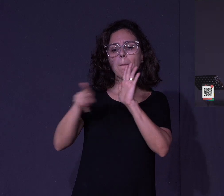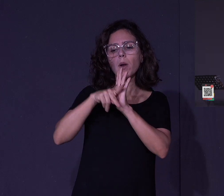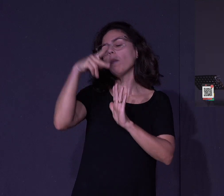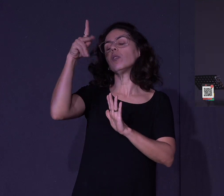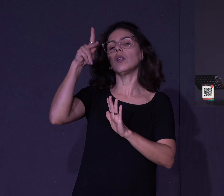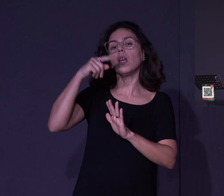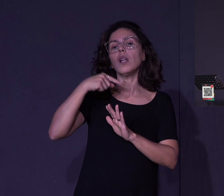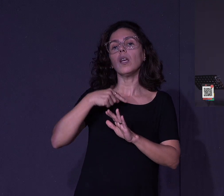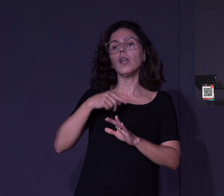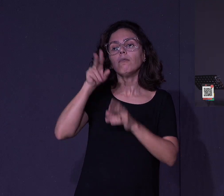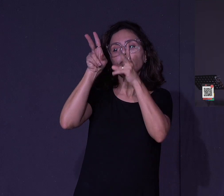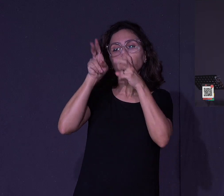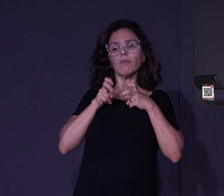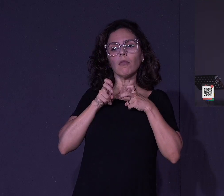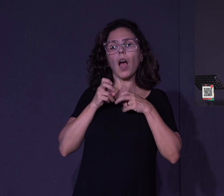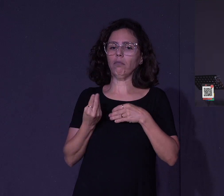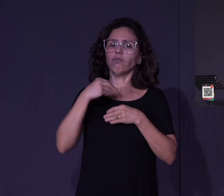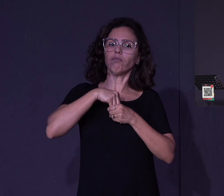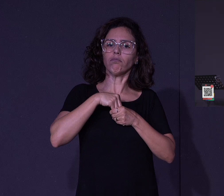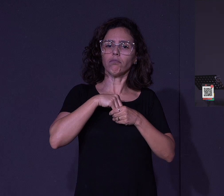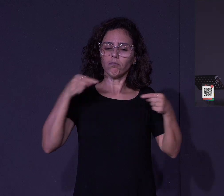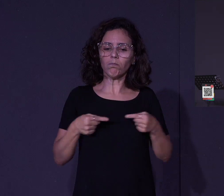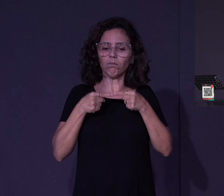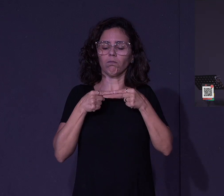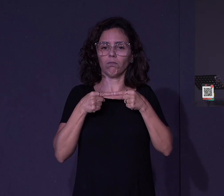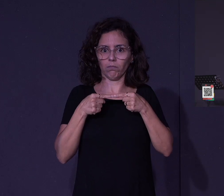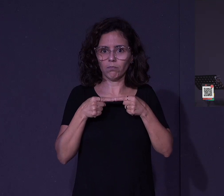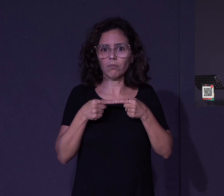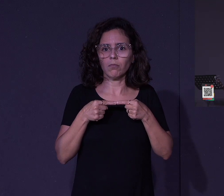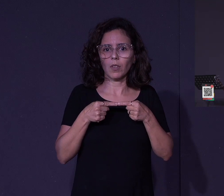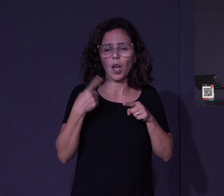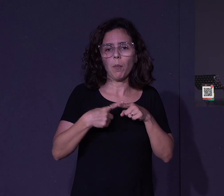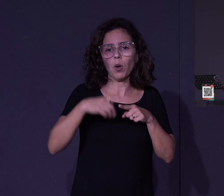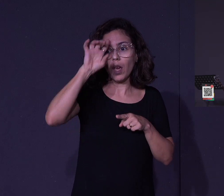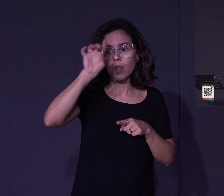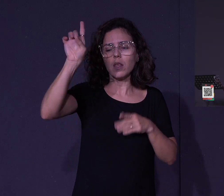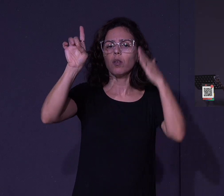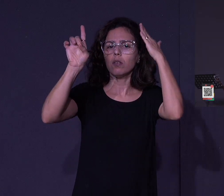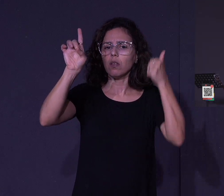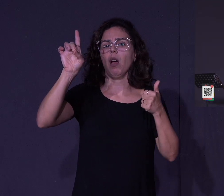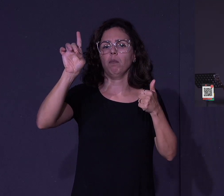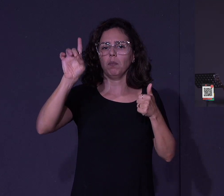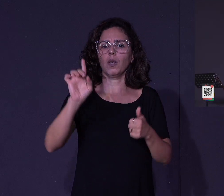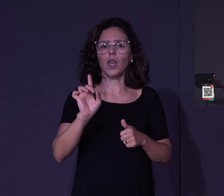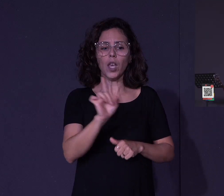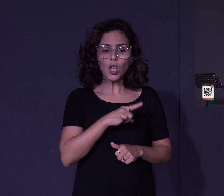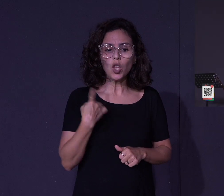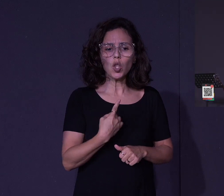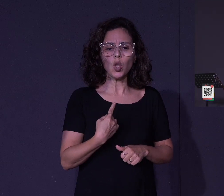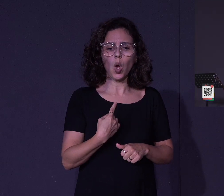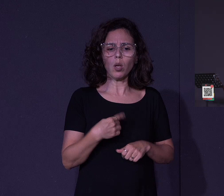às nossas reais necessidades. E Ele chega sempre na hora, no momento exato. Sabe por